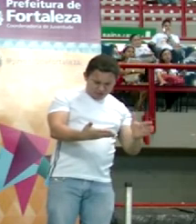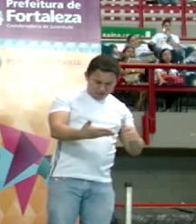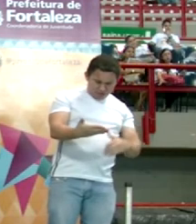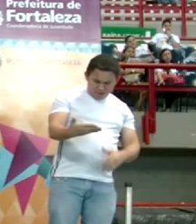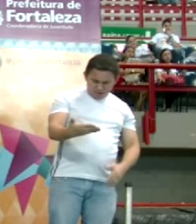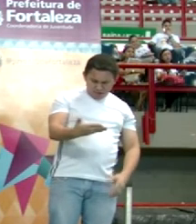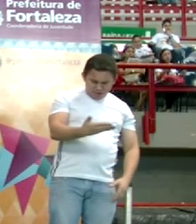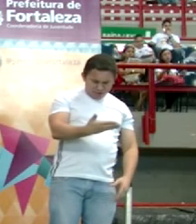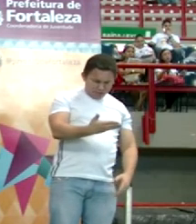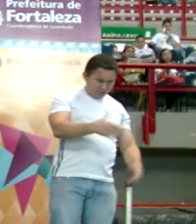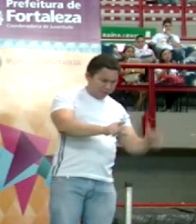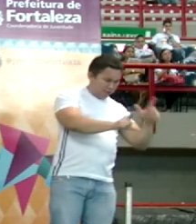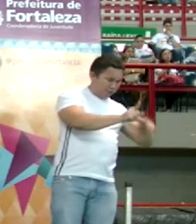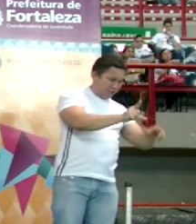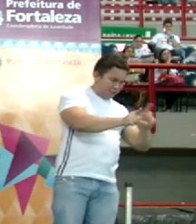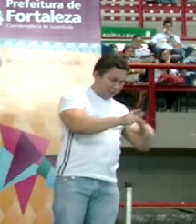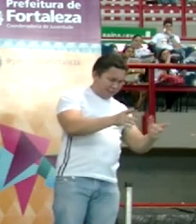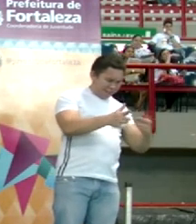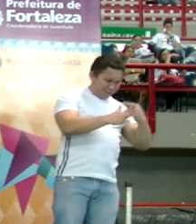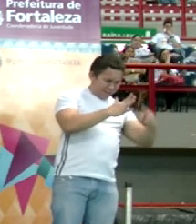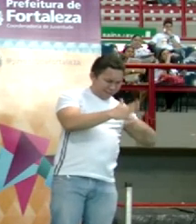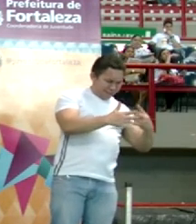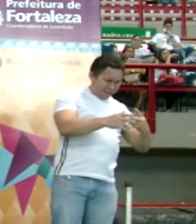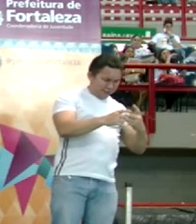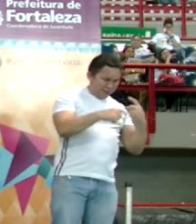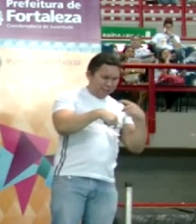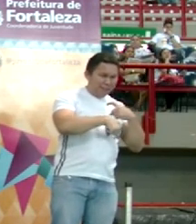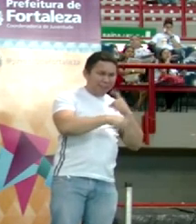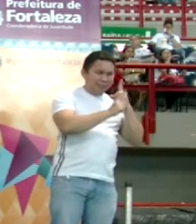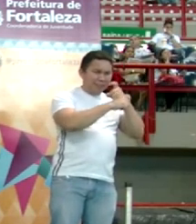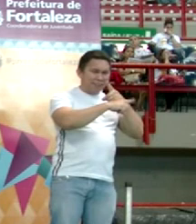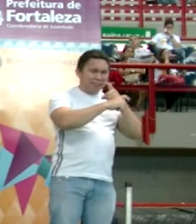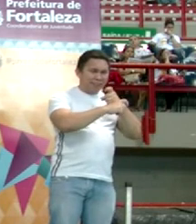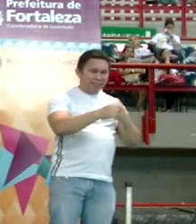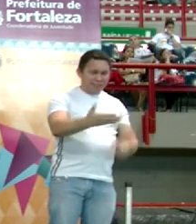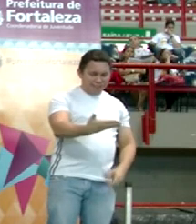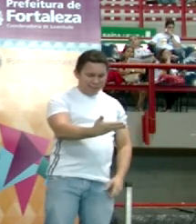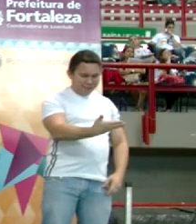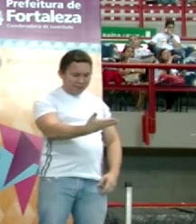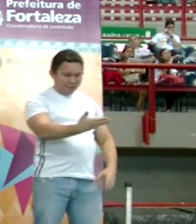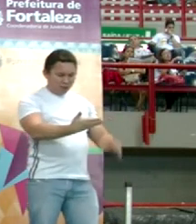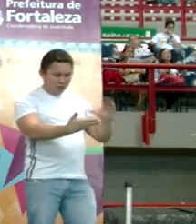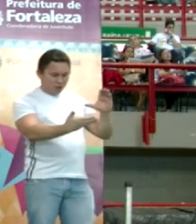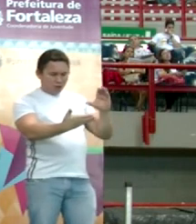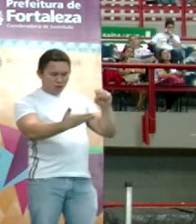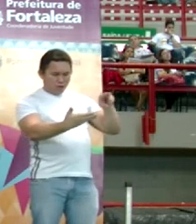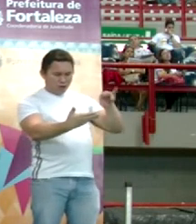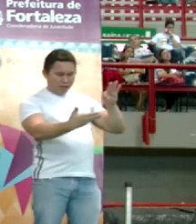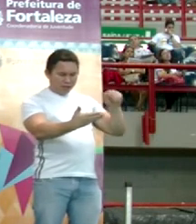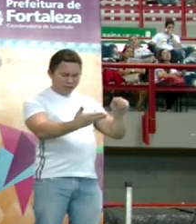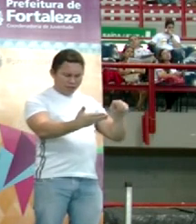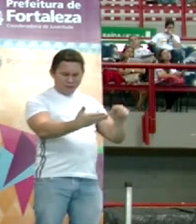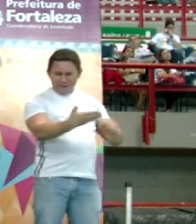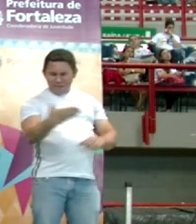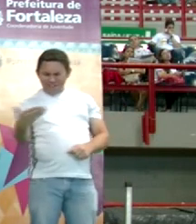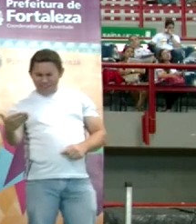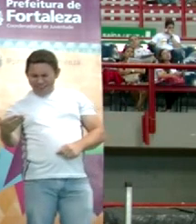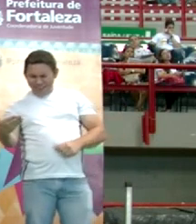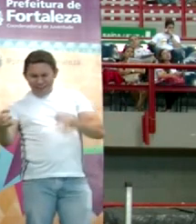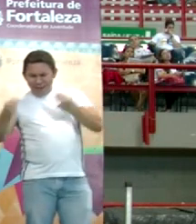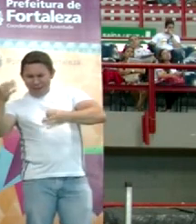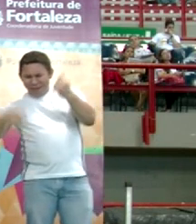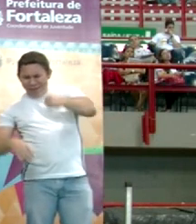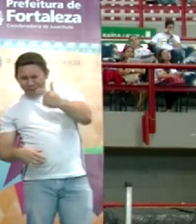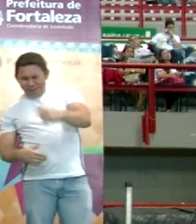A diferença entre a sua letra e um hieróglifo, qual é? A diferença entre a função conativa e injustiça?